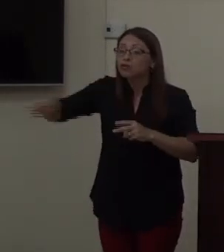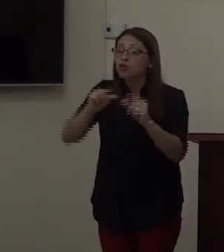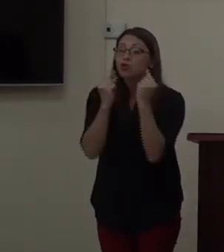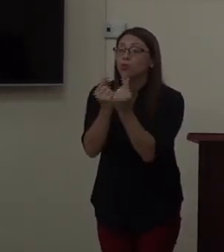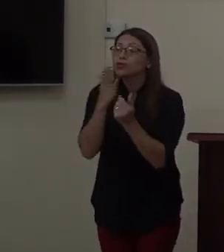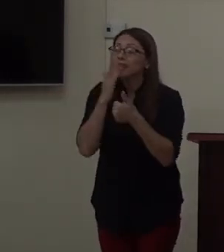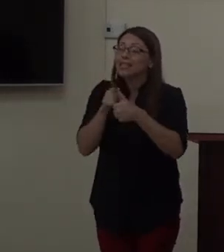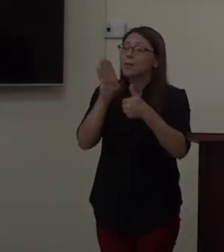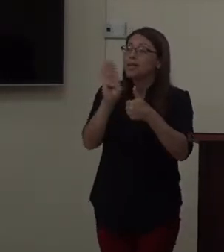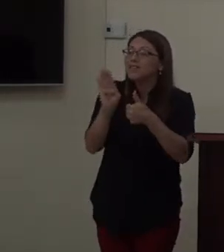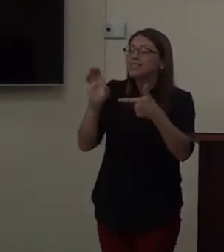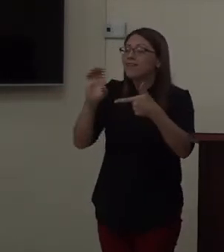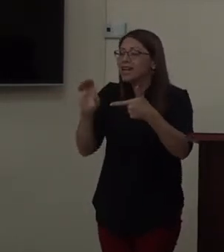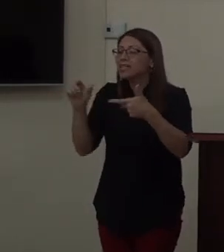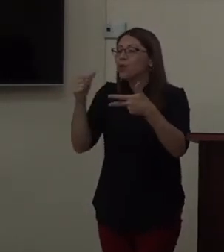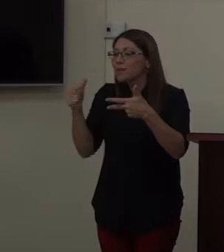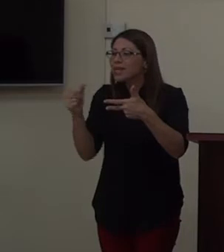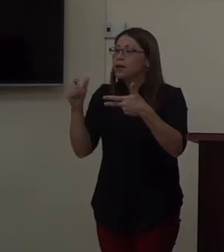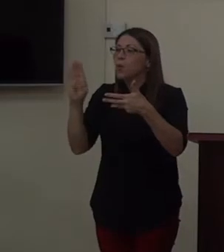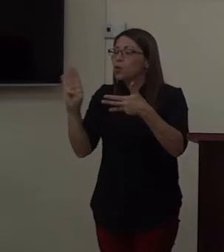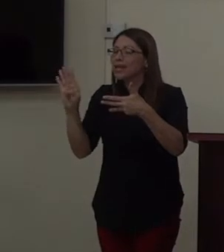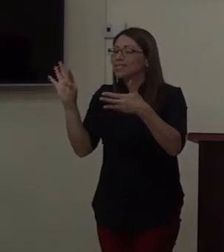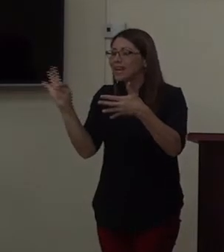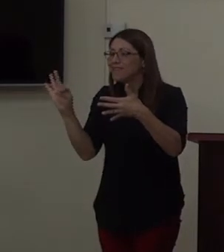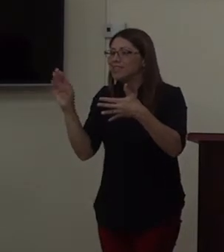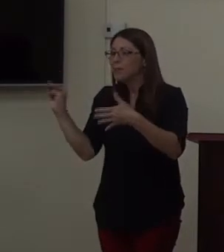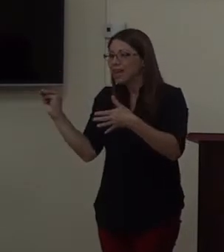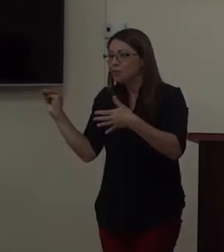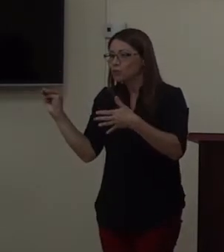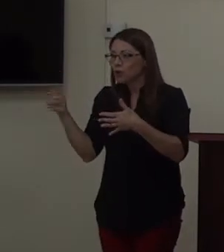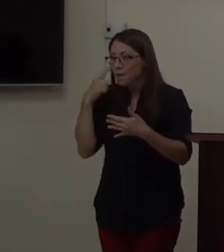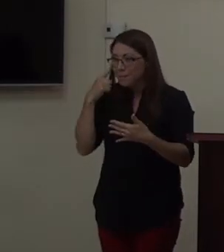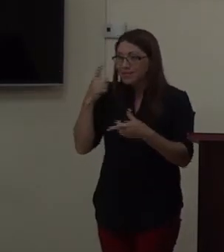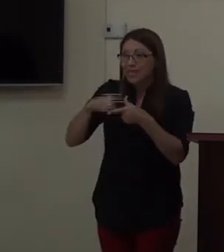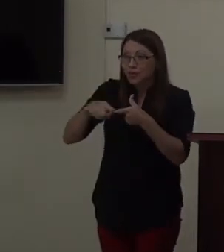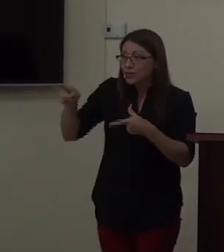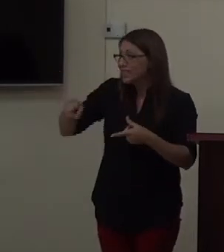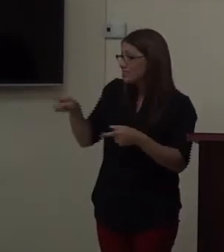los primis, cabécales, guainíes, borujas, terras y mariposas. Y si sos verdadero,